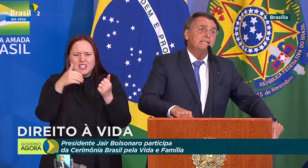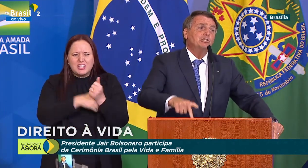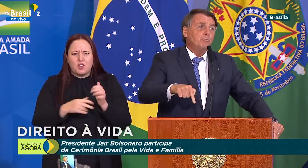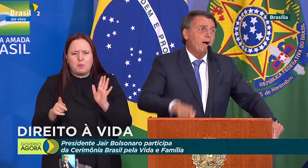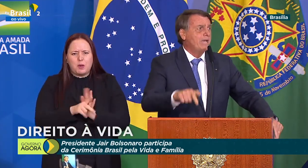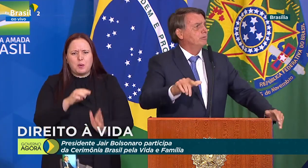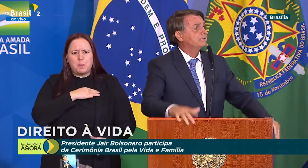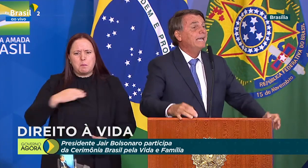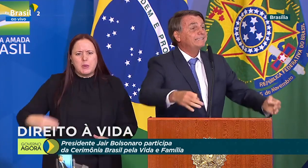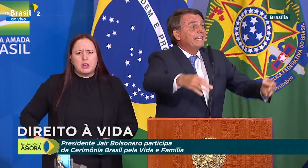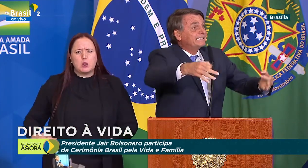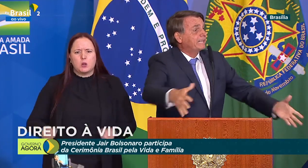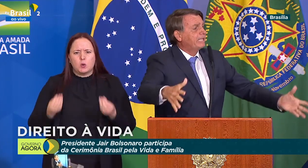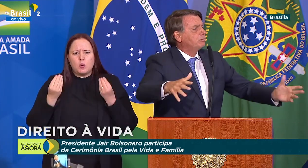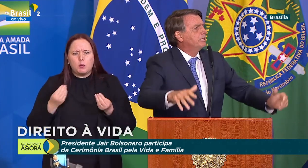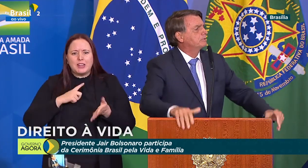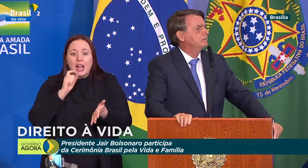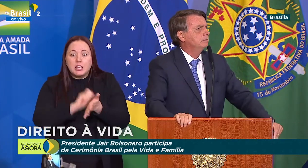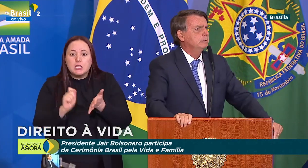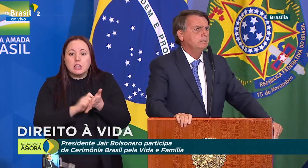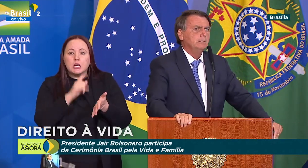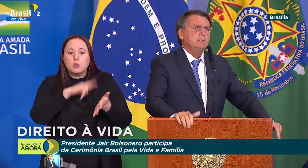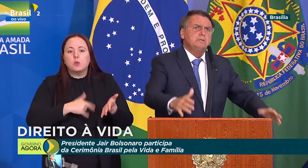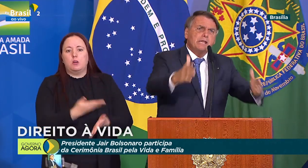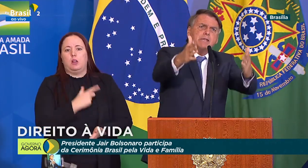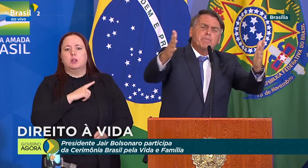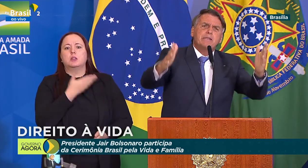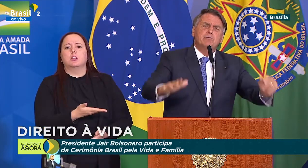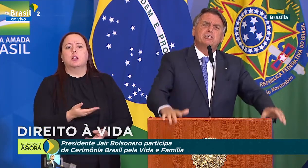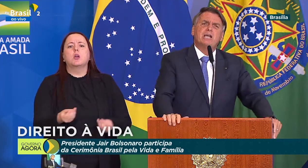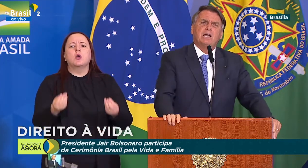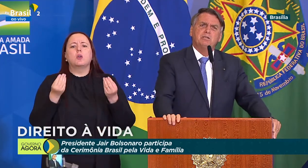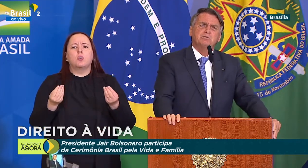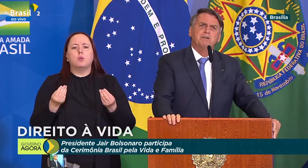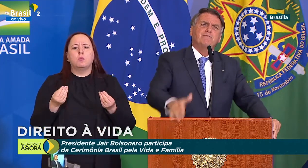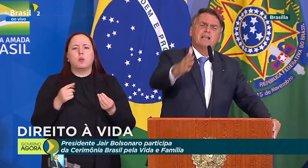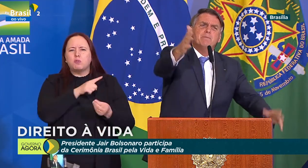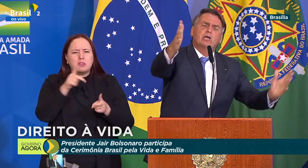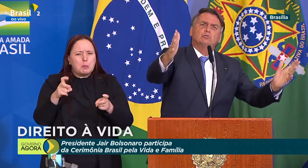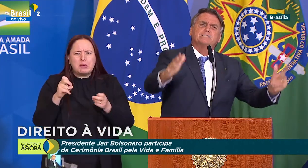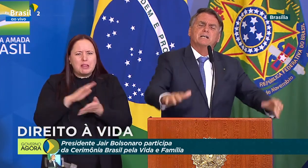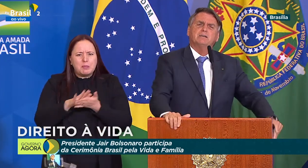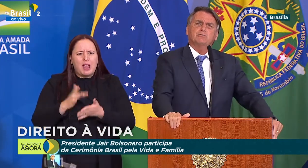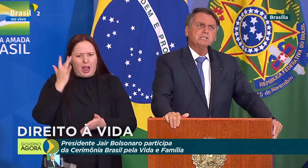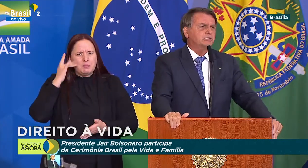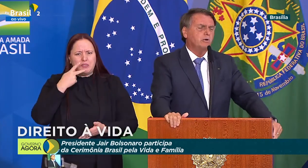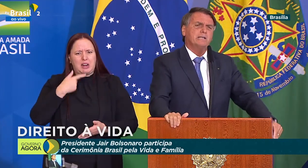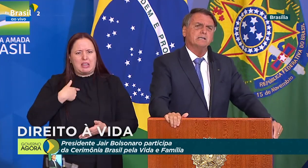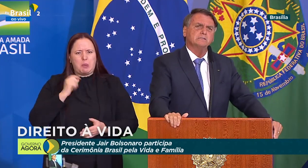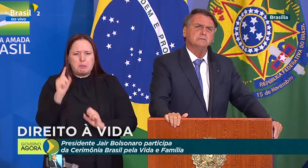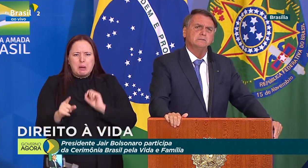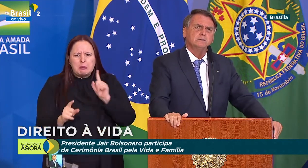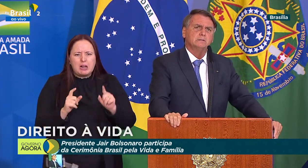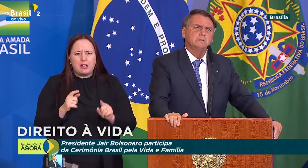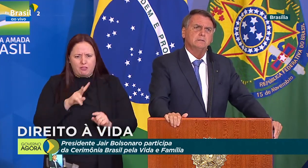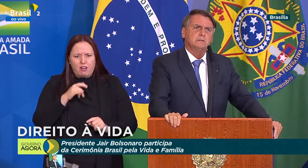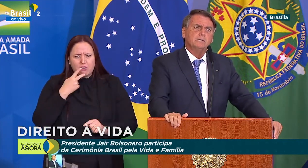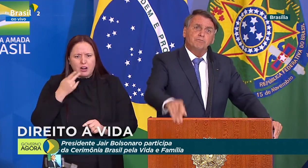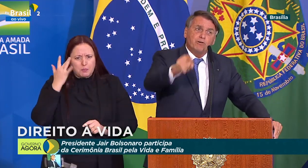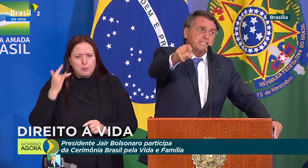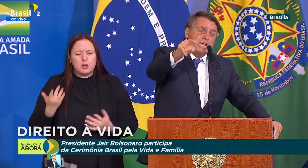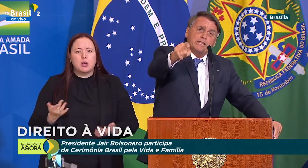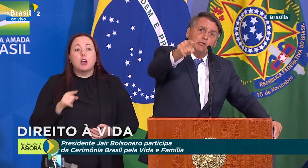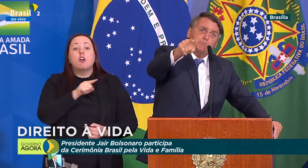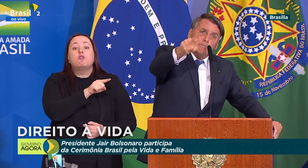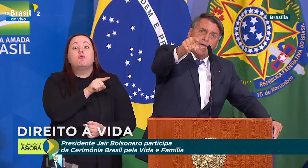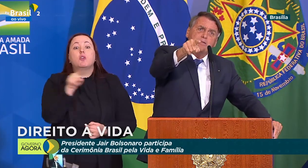senha do ministro banhos tá escrito isso que essa empresa não enxerga isso vai falar amanhã que eu tô atacando as suas eletrônicas